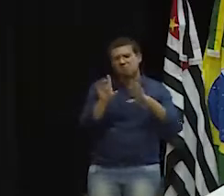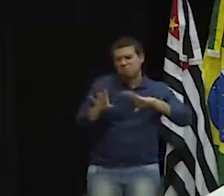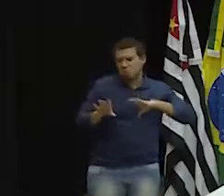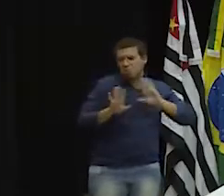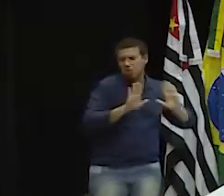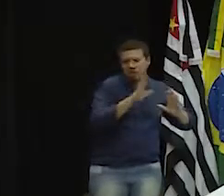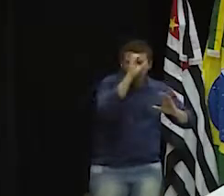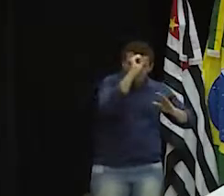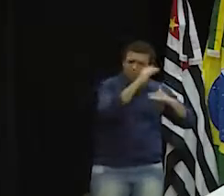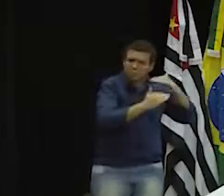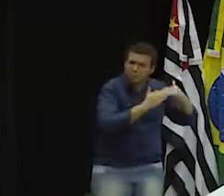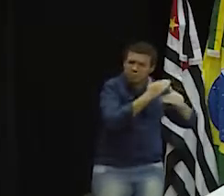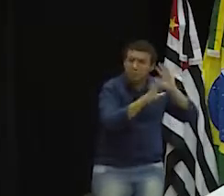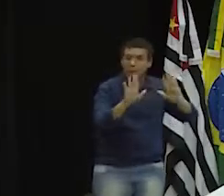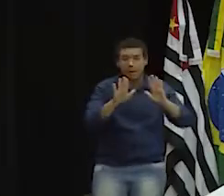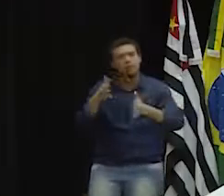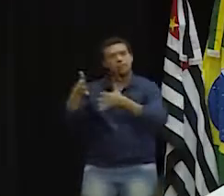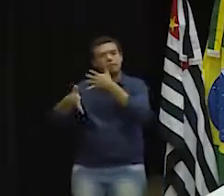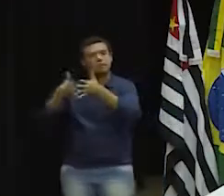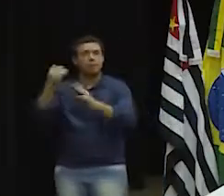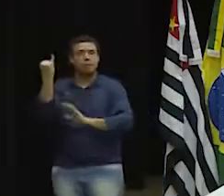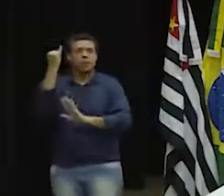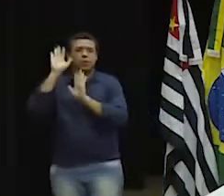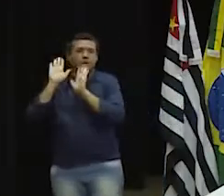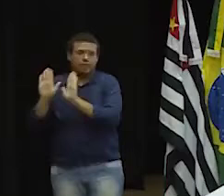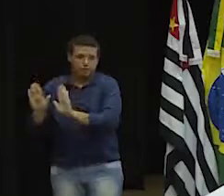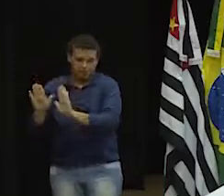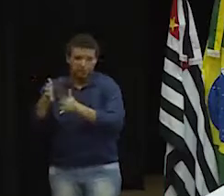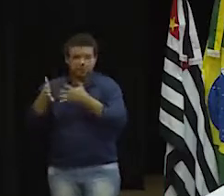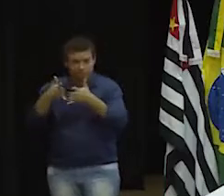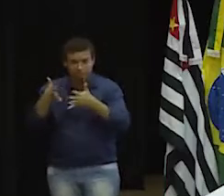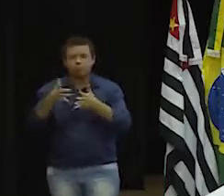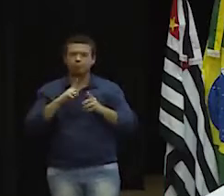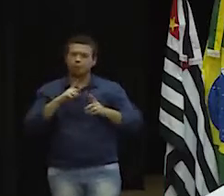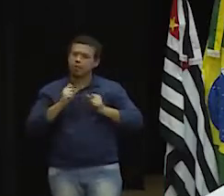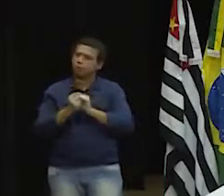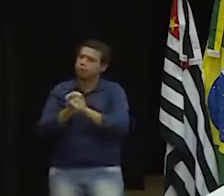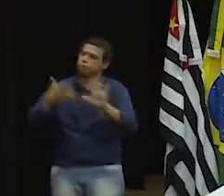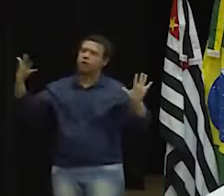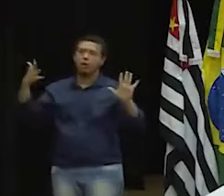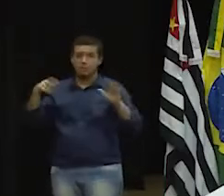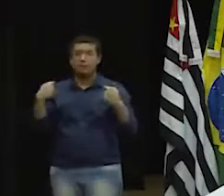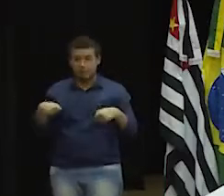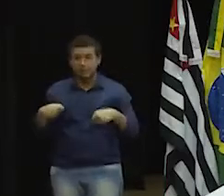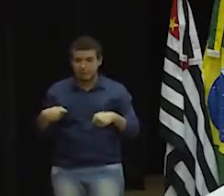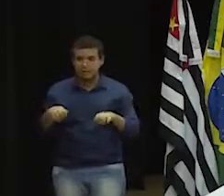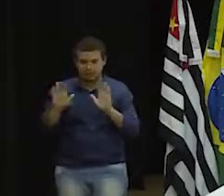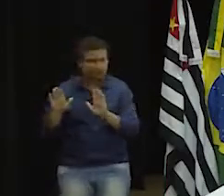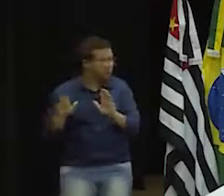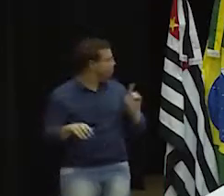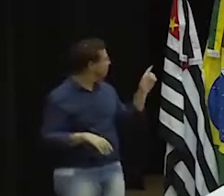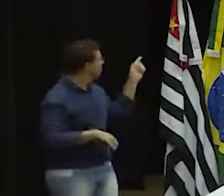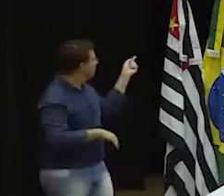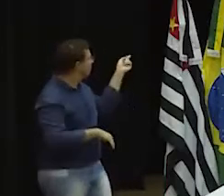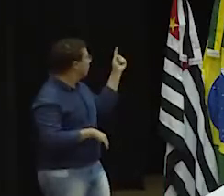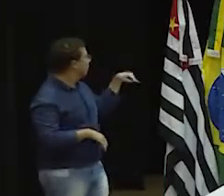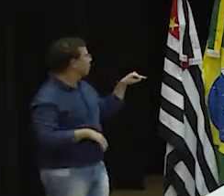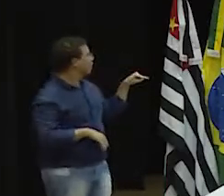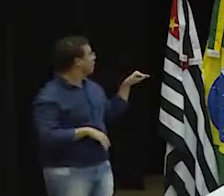precisava que as crianças tivessem um conhecimento linguístico em língua de sinais. Primeiramente em língua de sinais, fluência na língua de sinais.